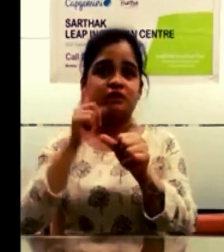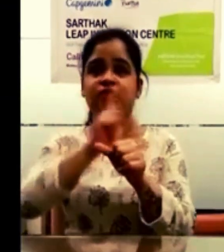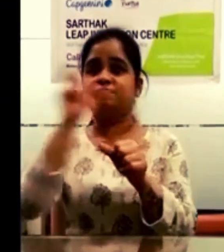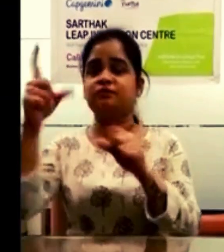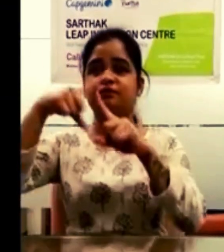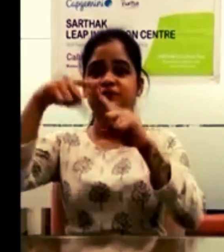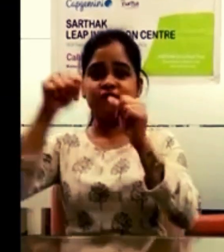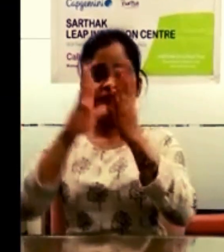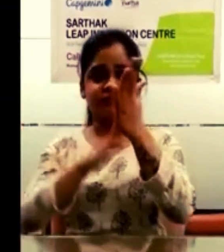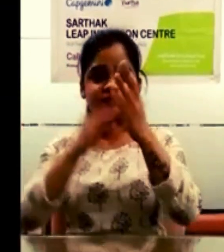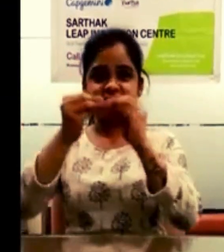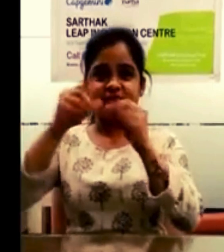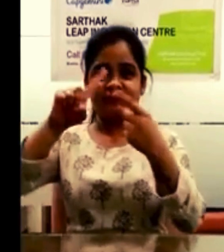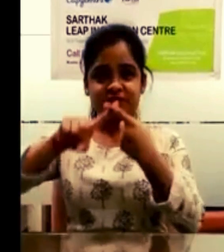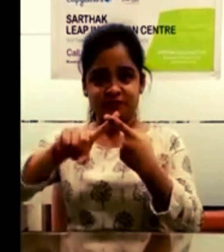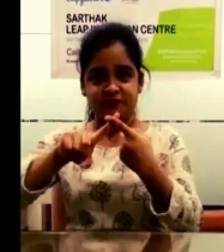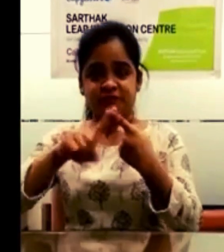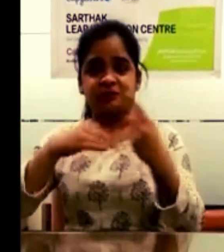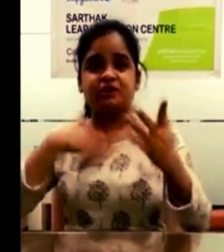मेरा नाम सायली है,